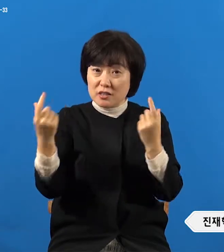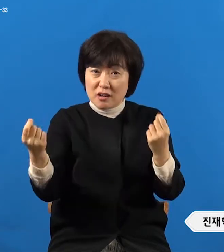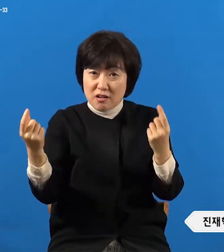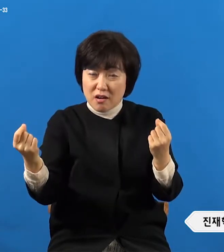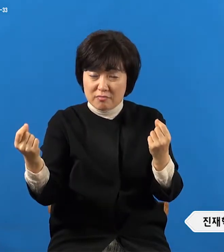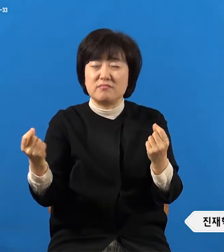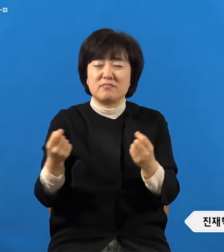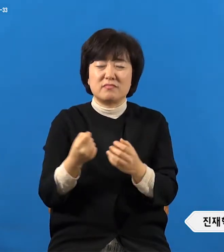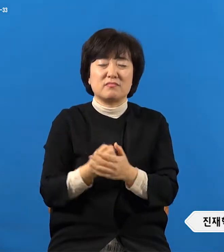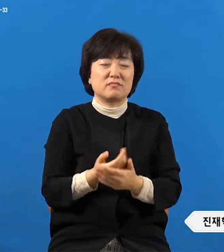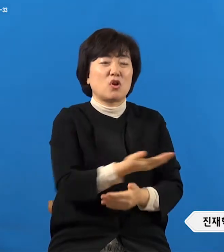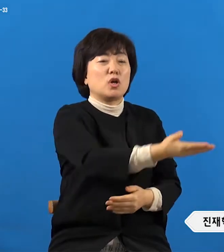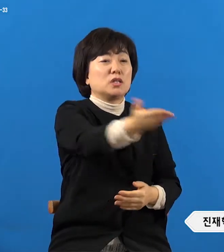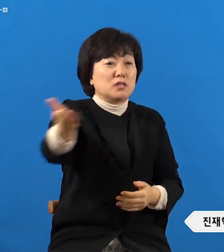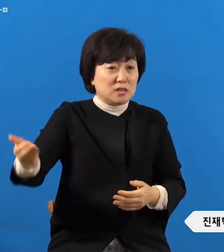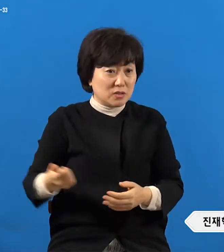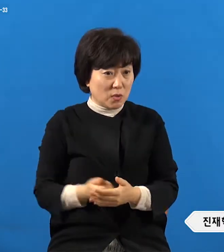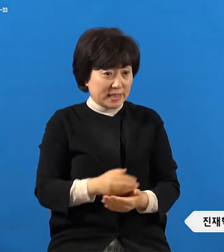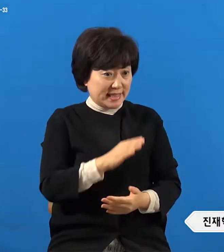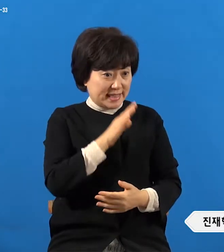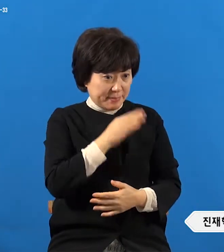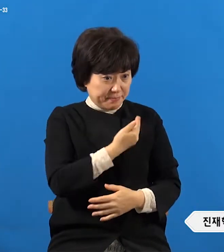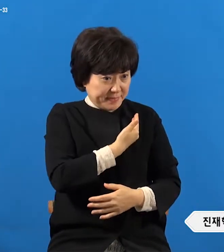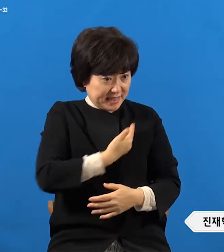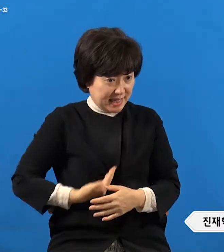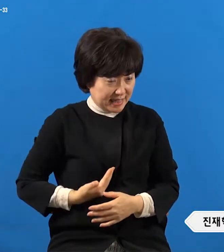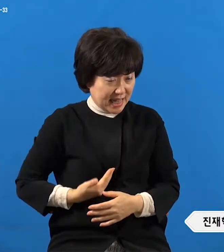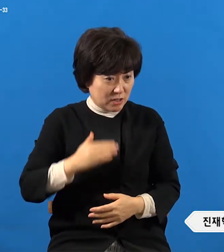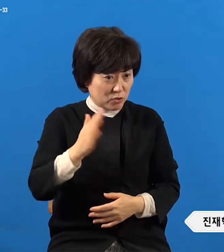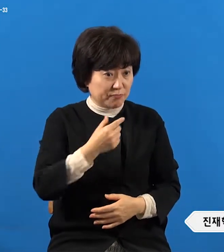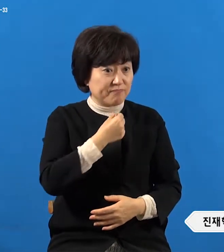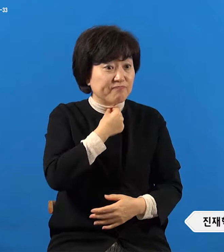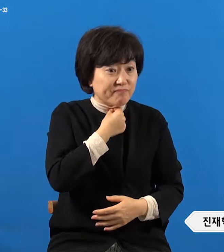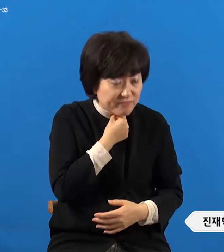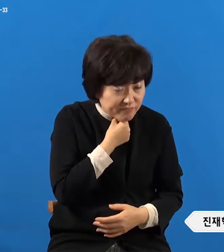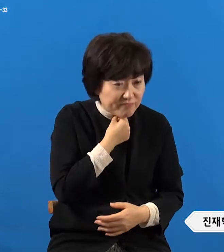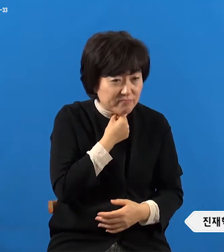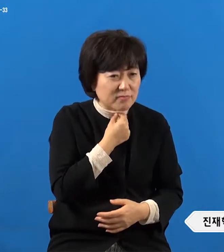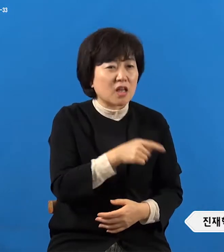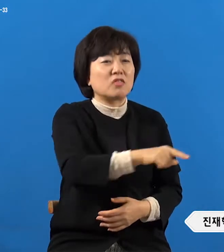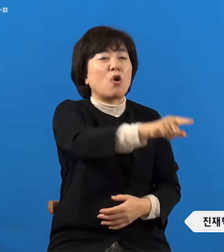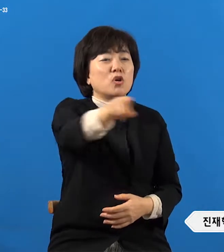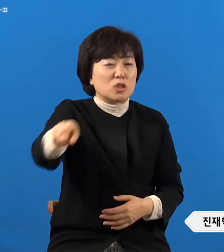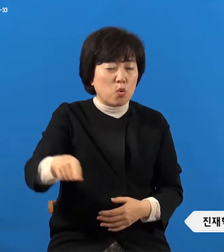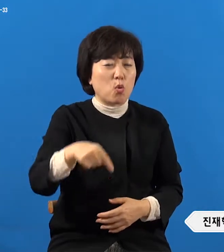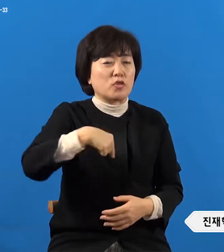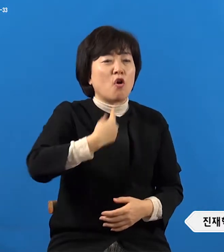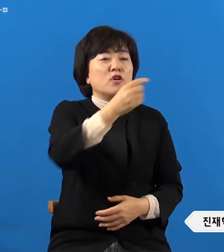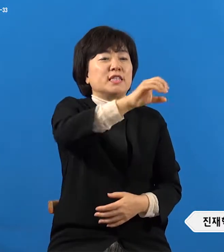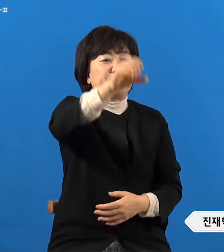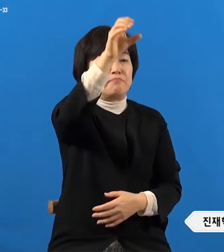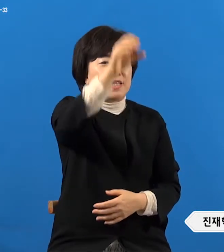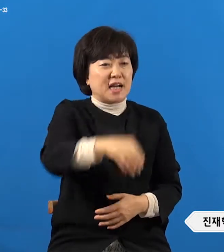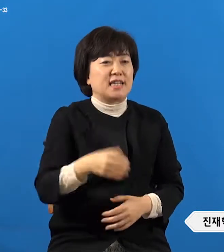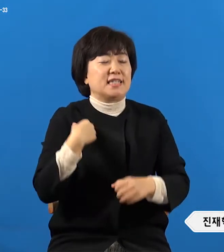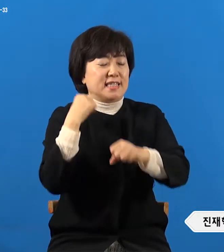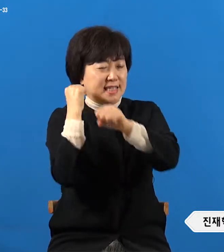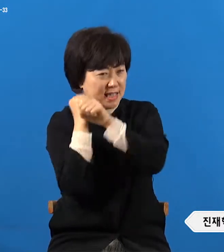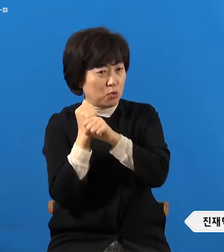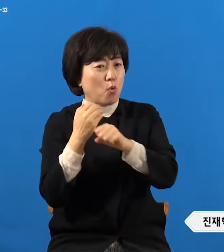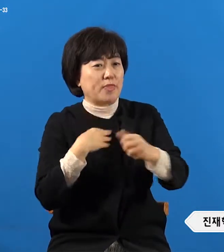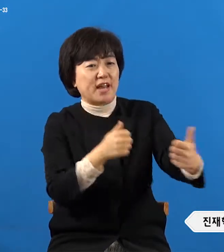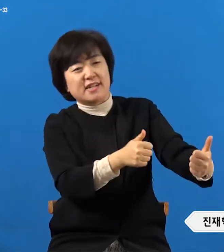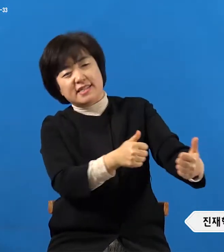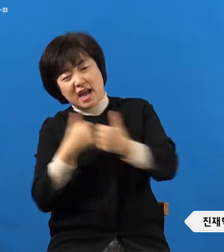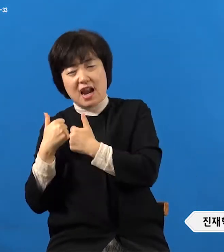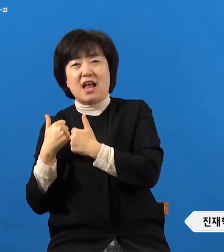주님께서 무리를 향해 참 제자의 가격표를 말씀합니다. 너희도 너희 십자가를 지고